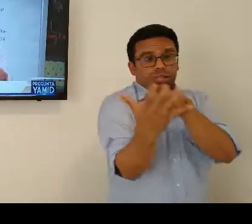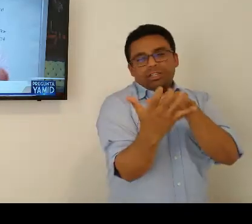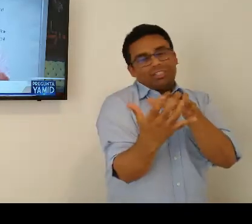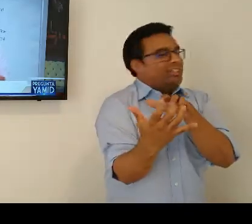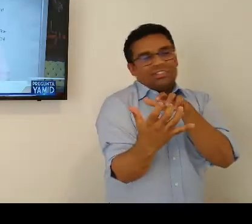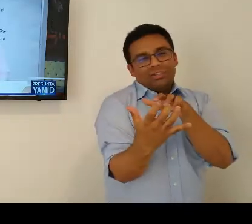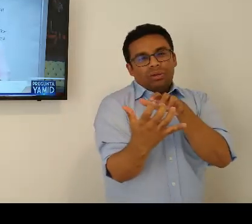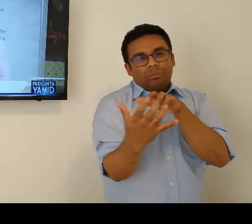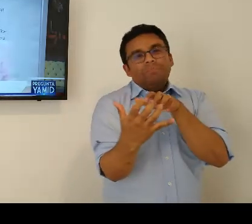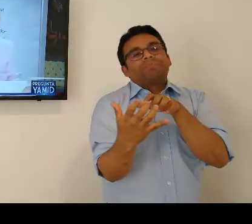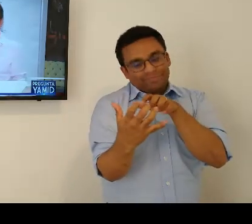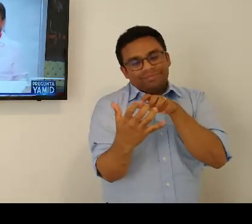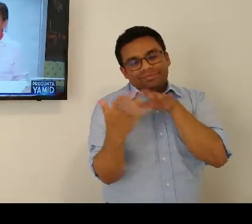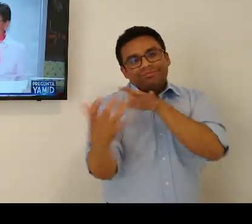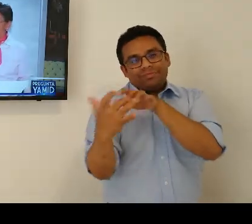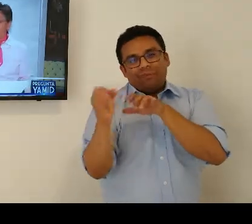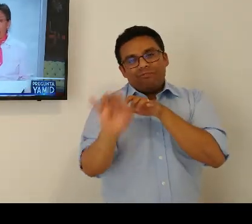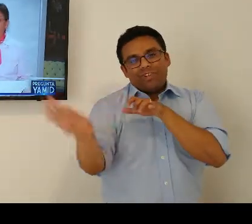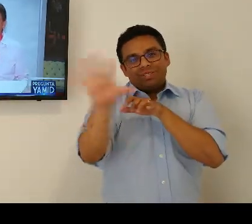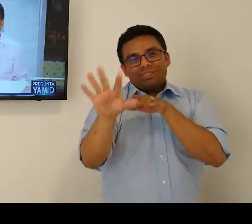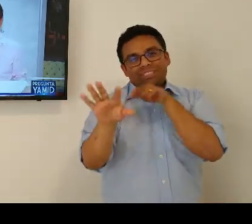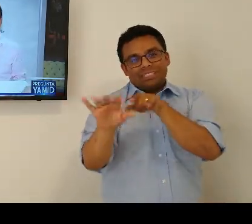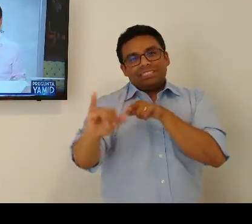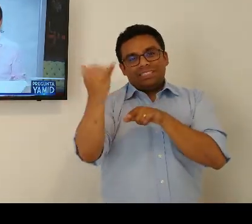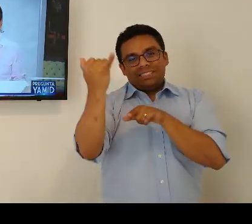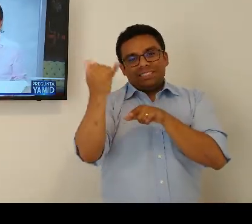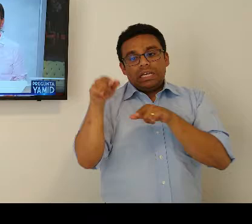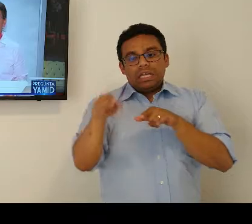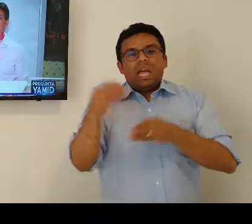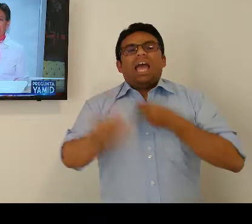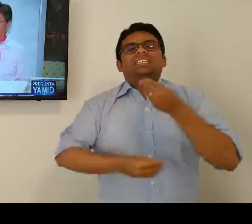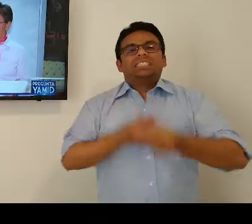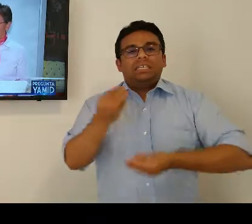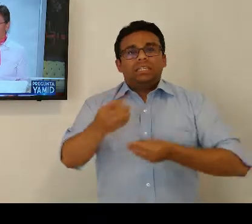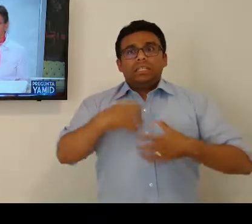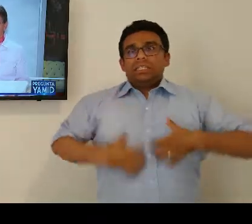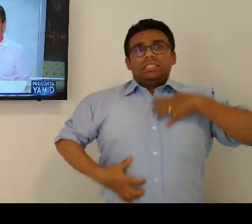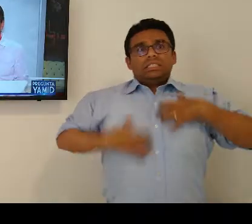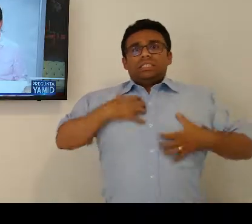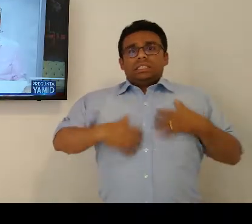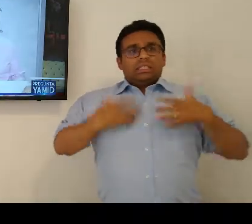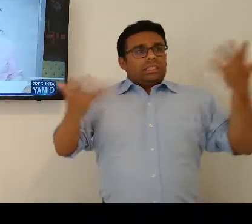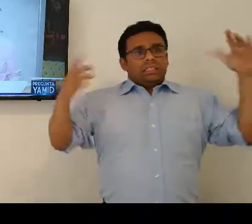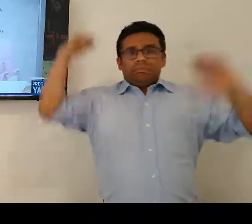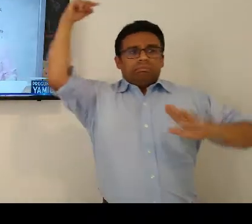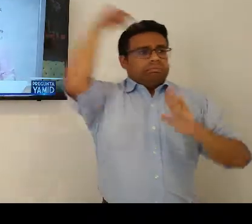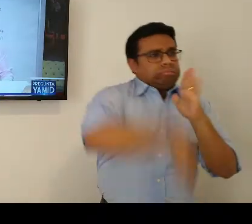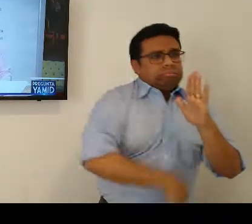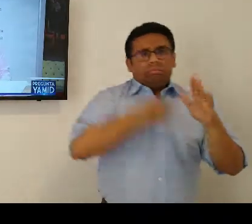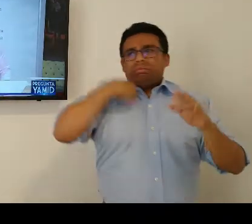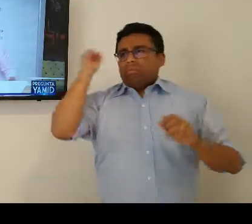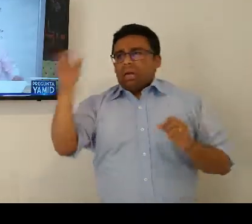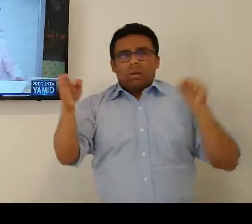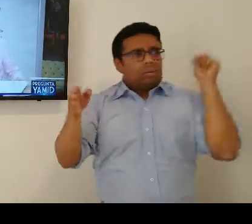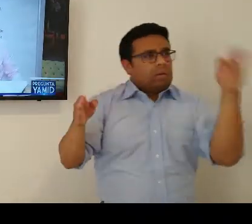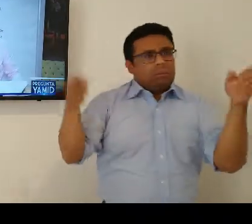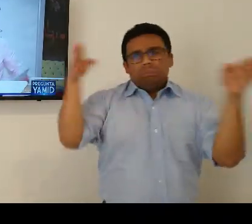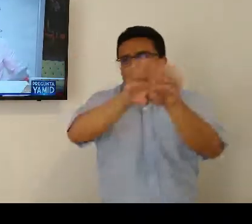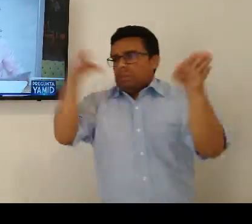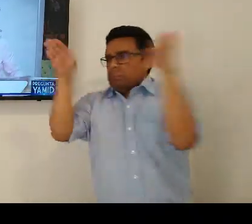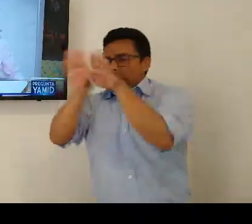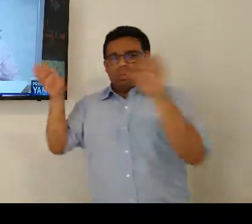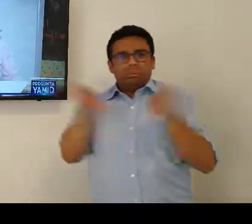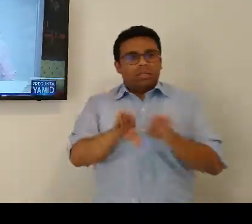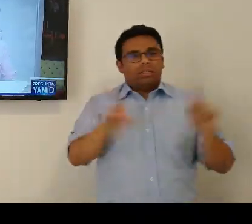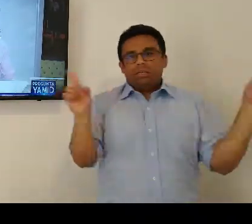¿Cómo sería la economía? ¿Cómo es que vamos a lograr de común acuerdo, sin pánico financiero, sin pánico económico, bajar nuestra economía,